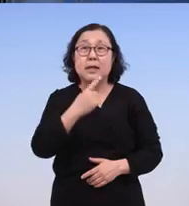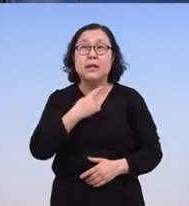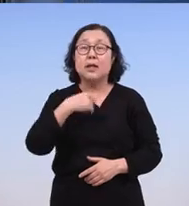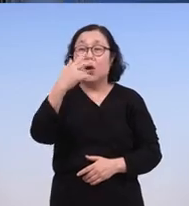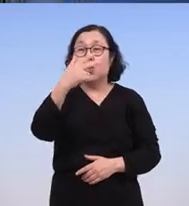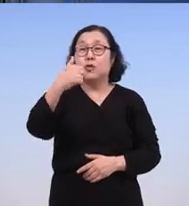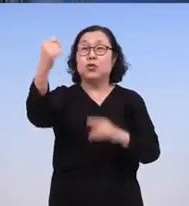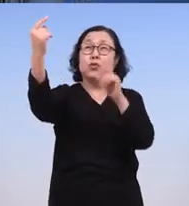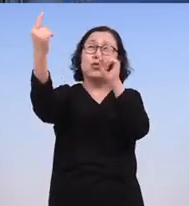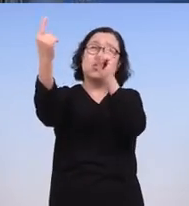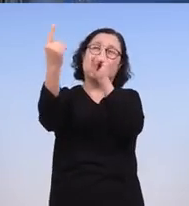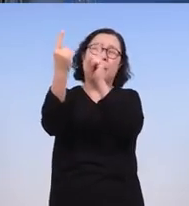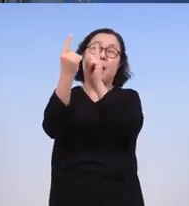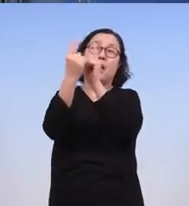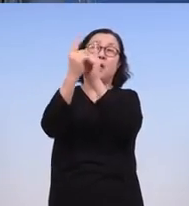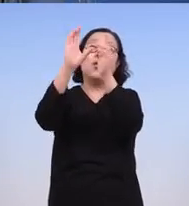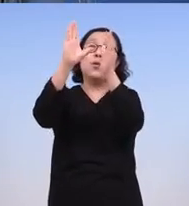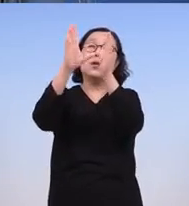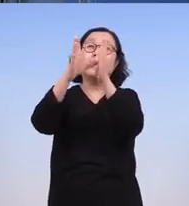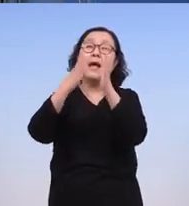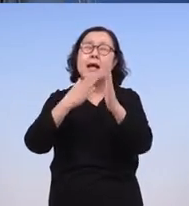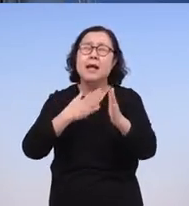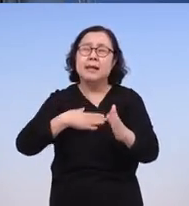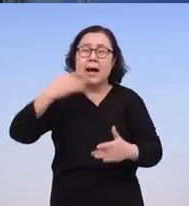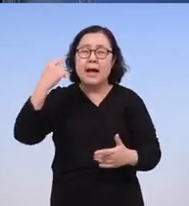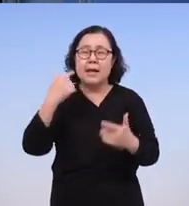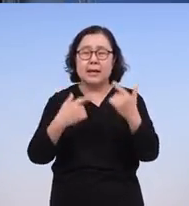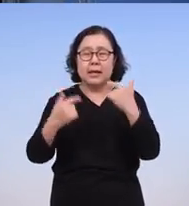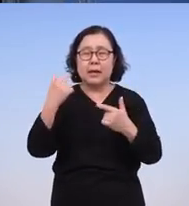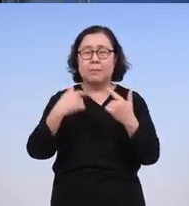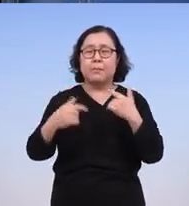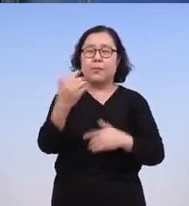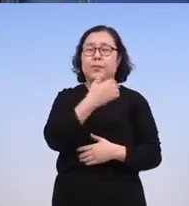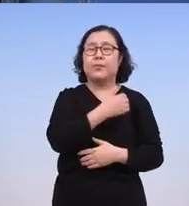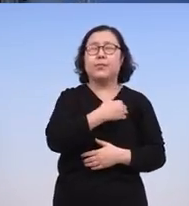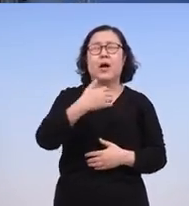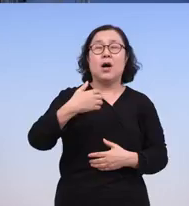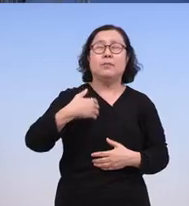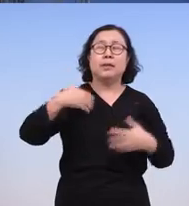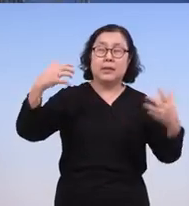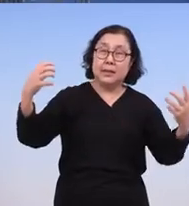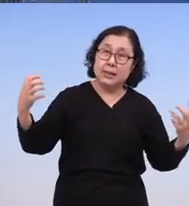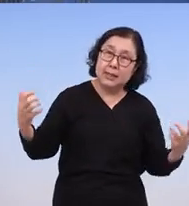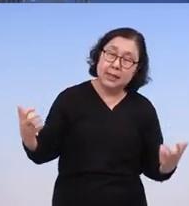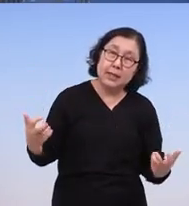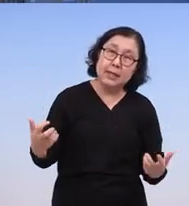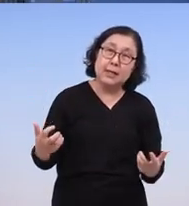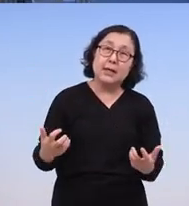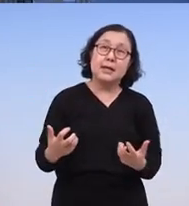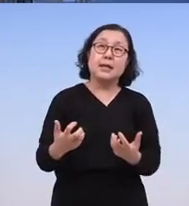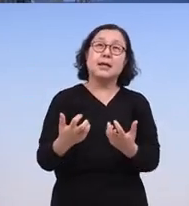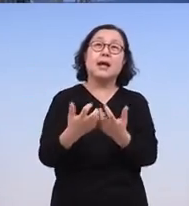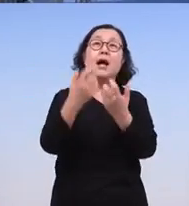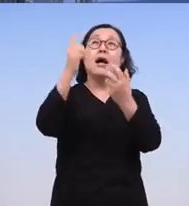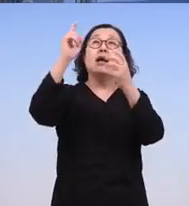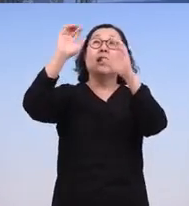주를 배울 때 그리던 주를 배울 때 나의 기쁨